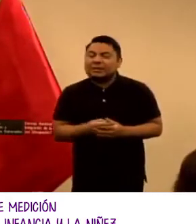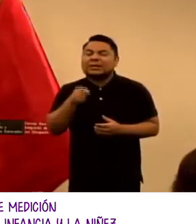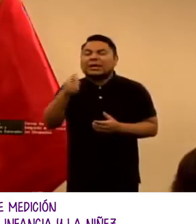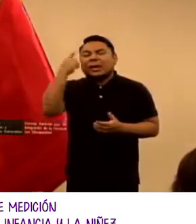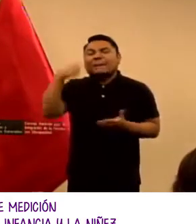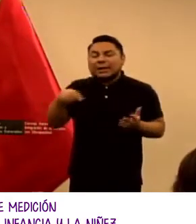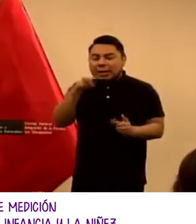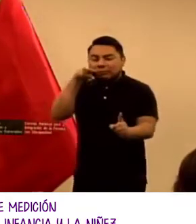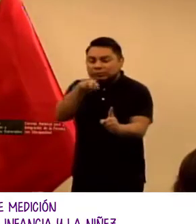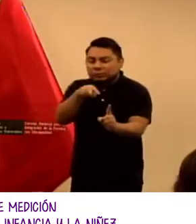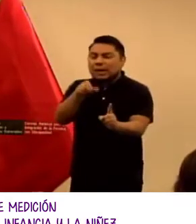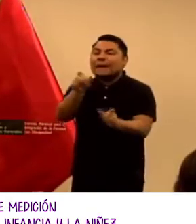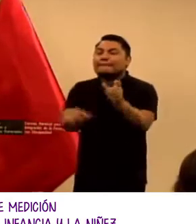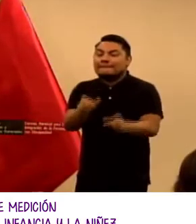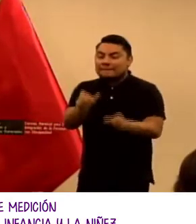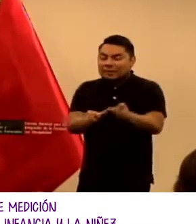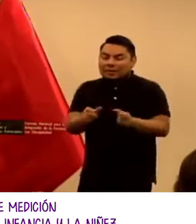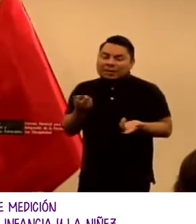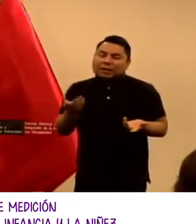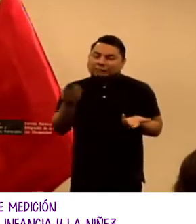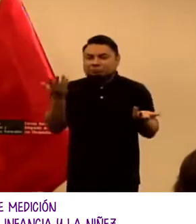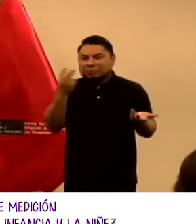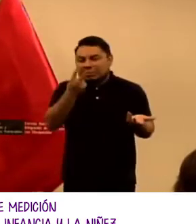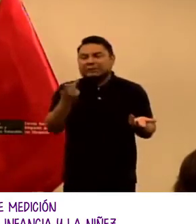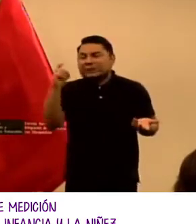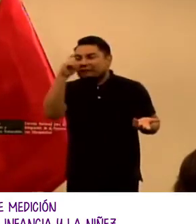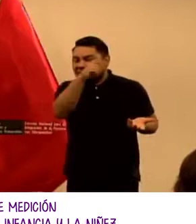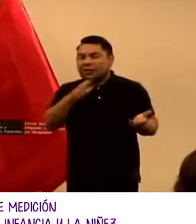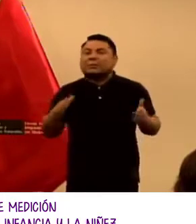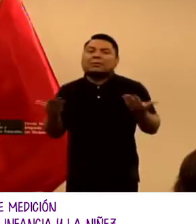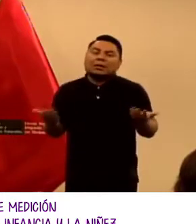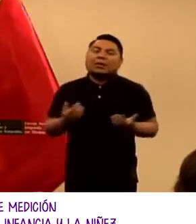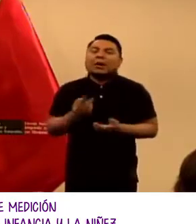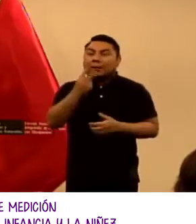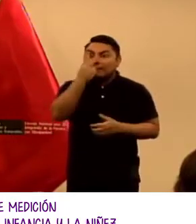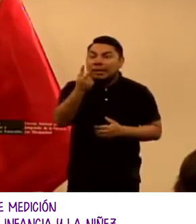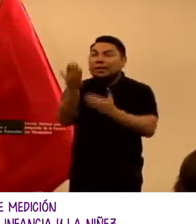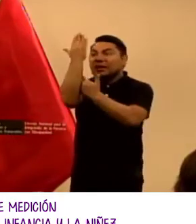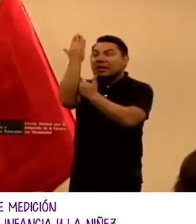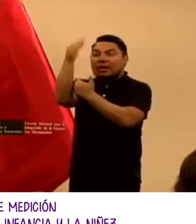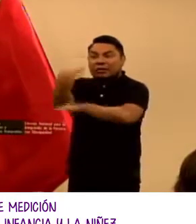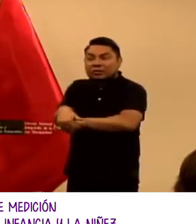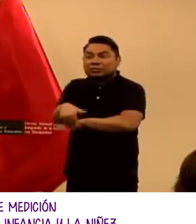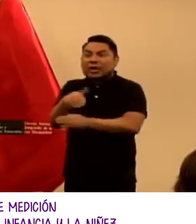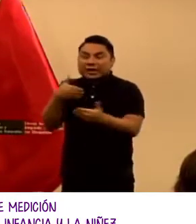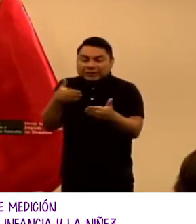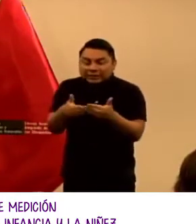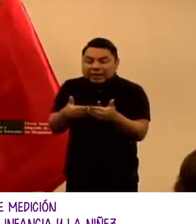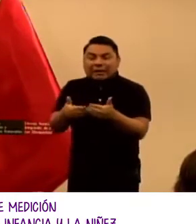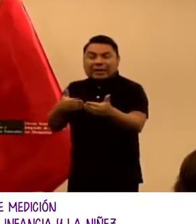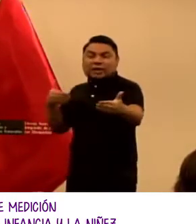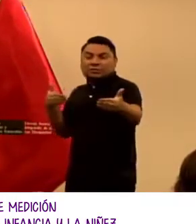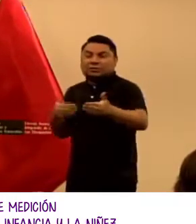sirve para identificar a las personas que tienen evidentemente dificultades para ver cosas de día o de noche, de cerca o de